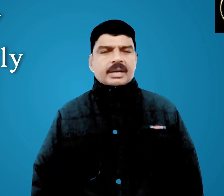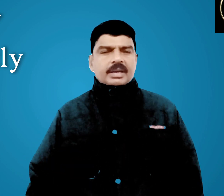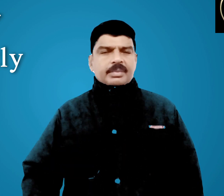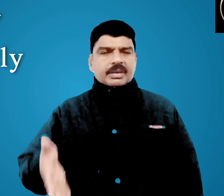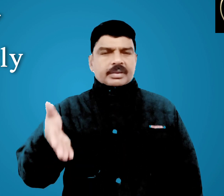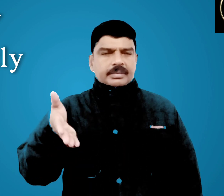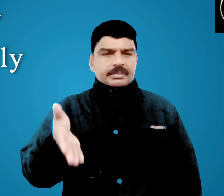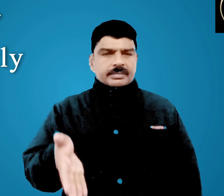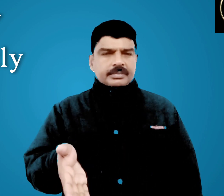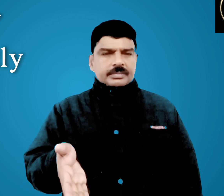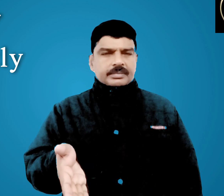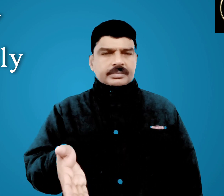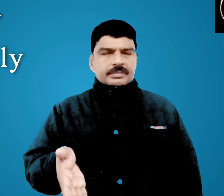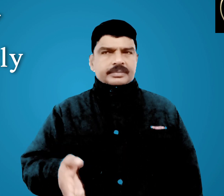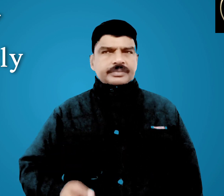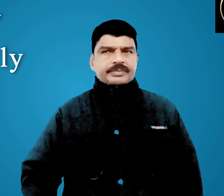हाल में